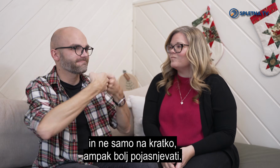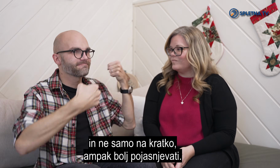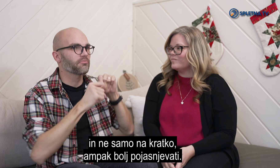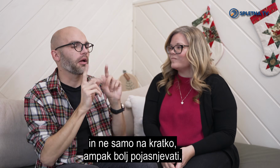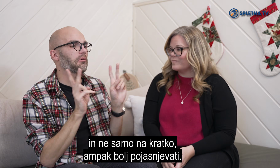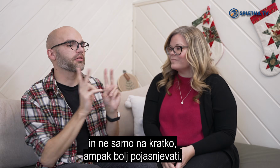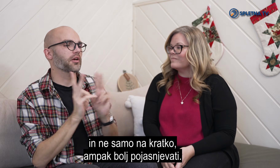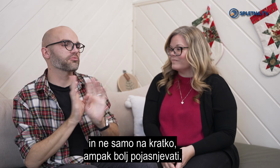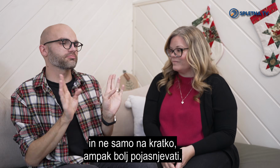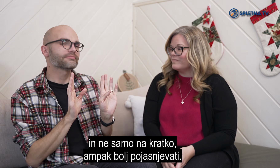ampak bolj pojasnjevati.